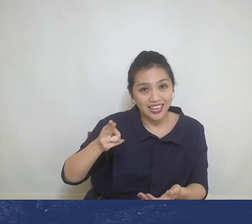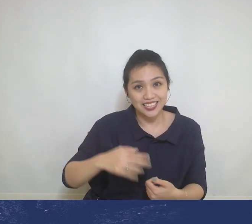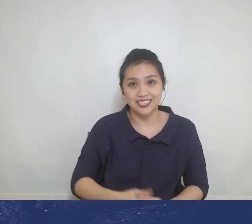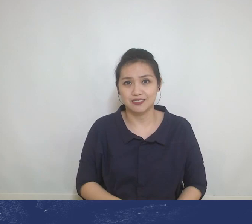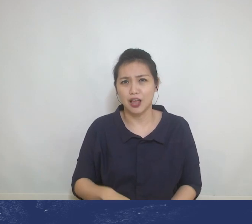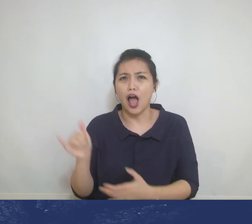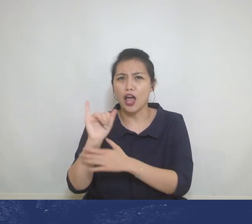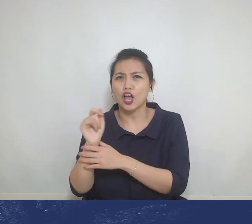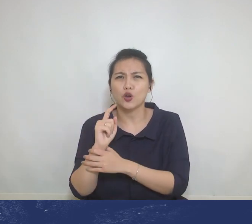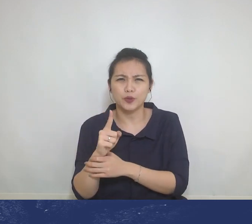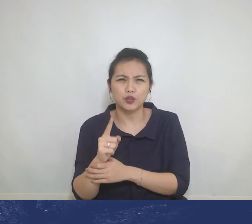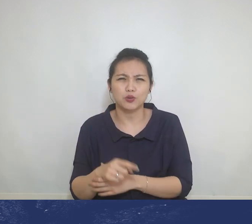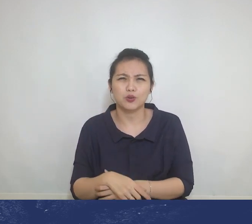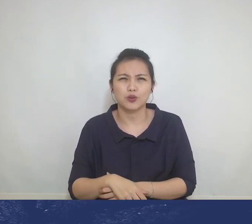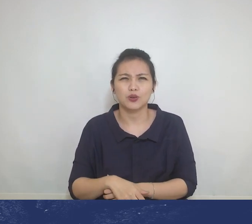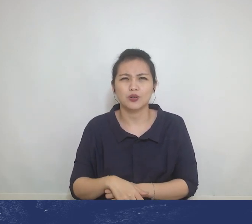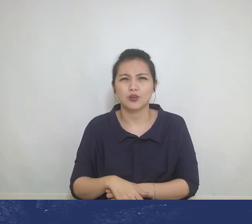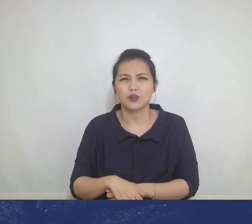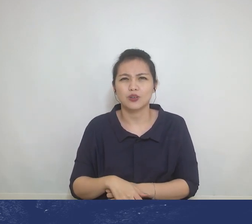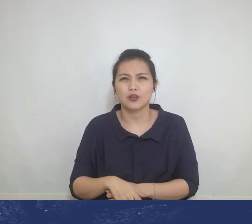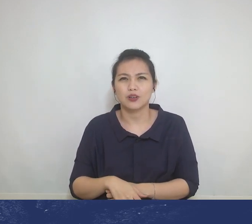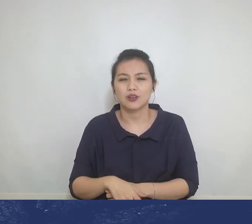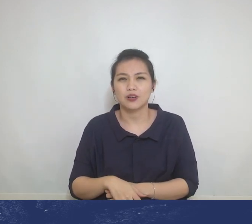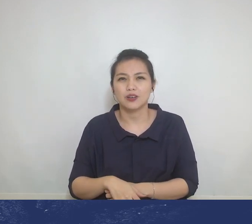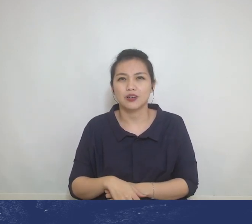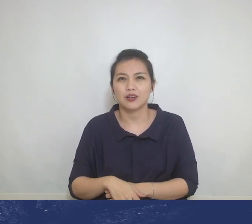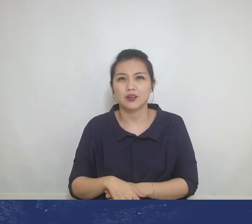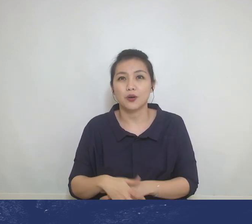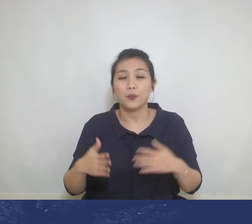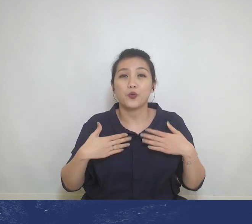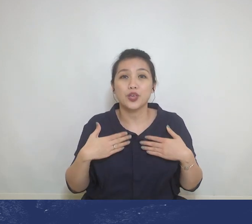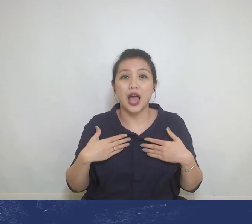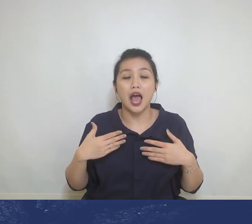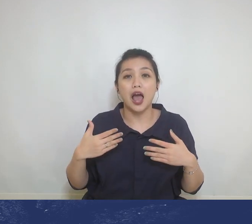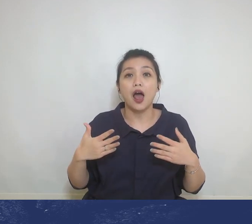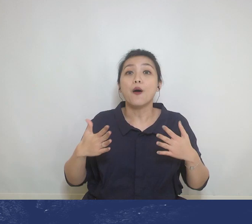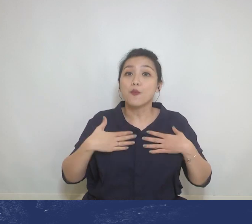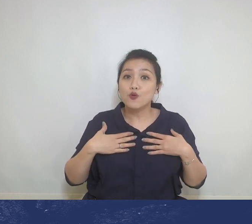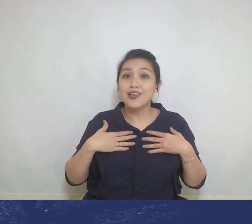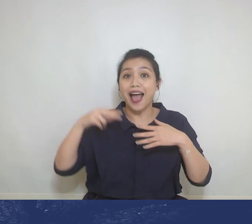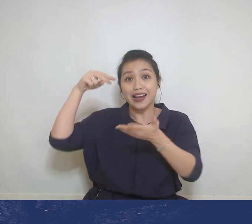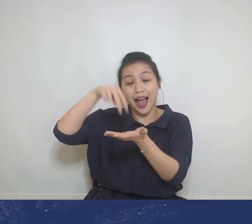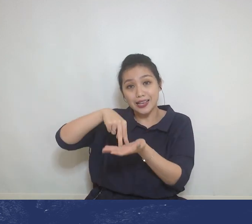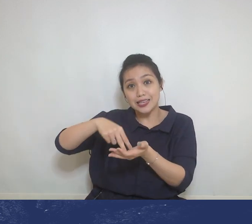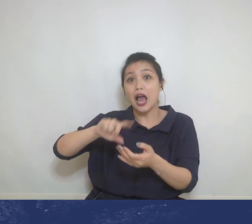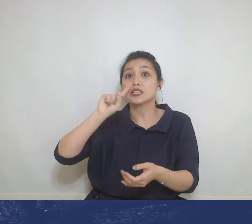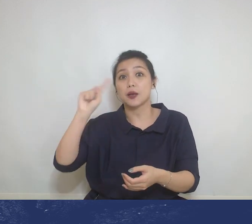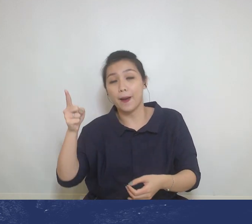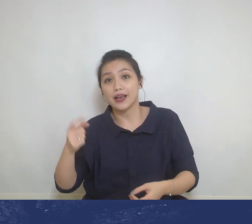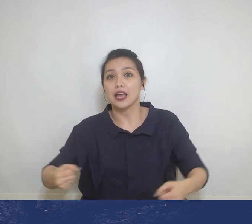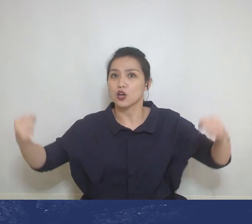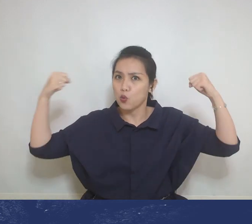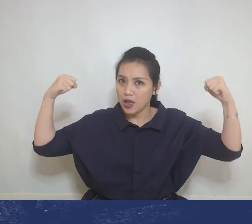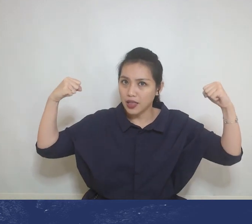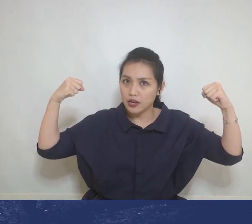hidupnya buat dia kakinya ini adalah kekuatannya. Kakinya ini adalah sumber